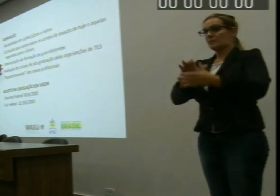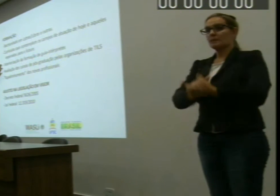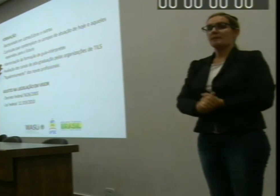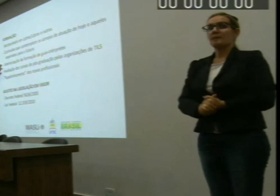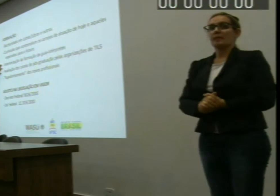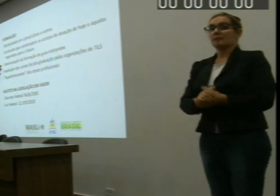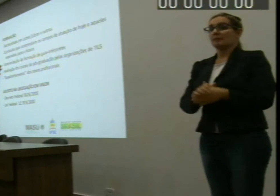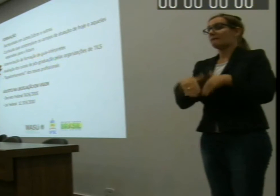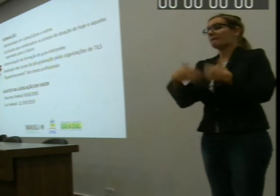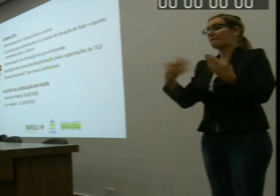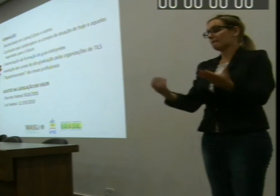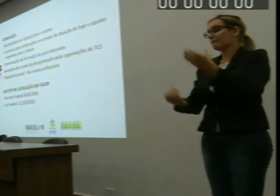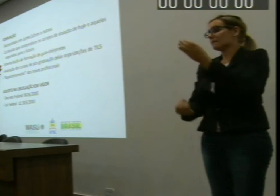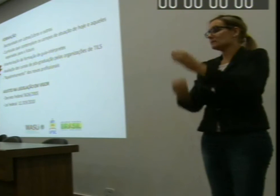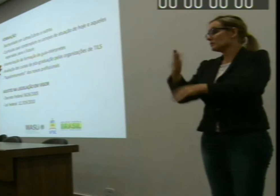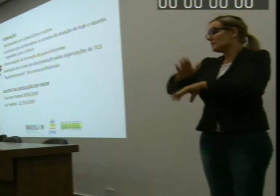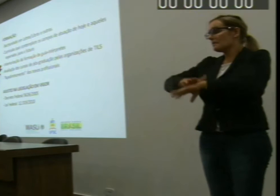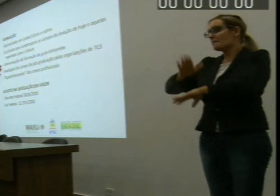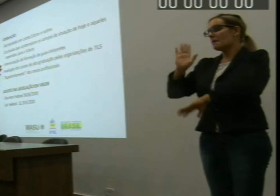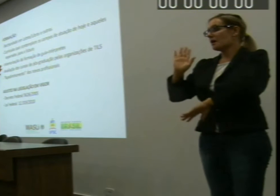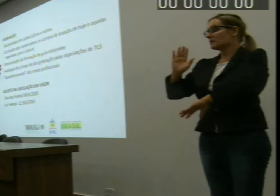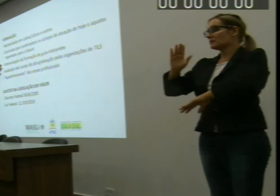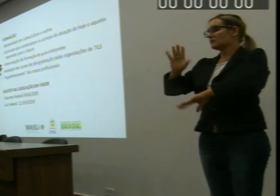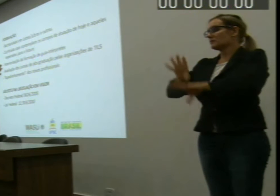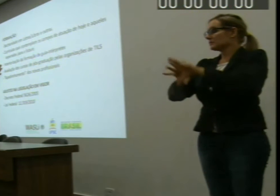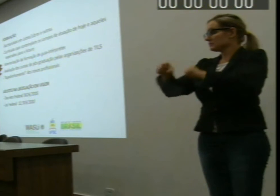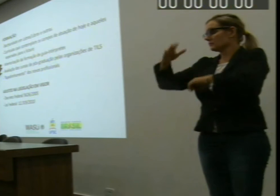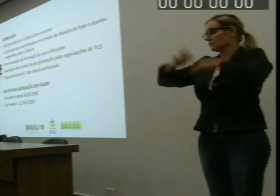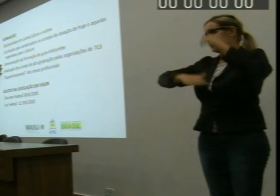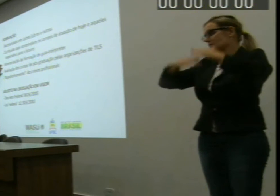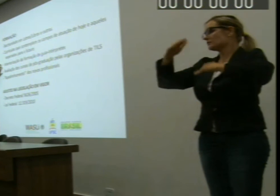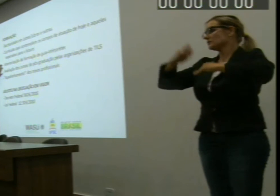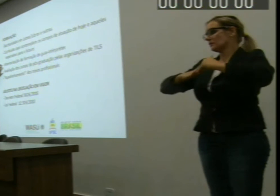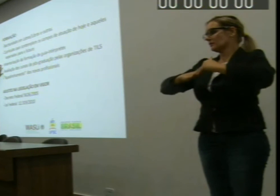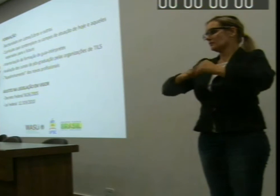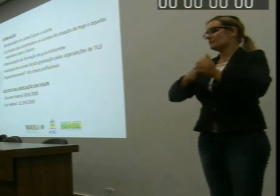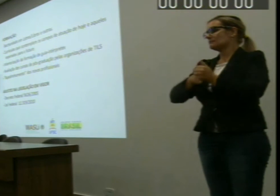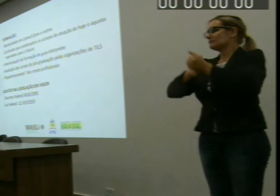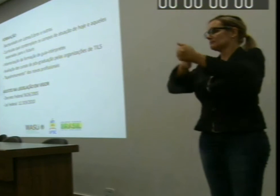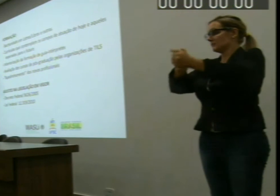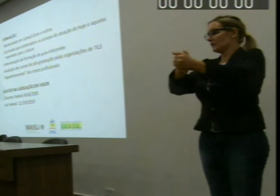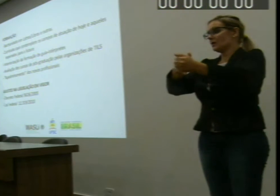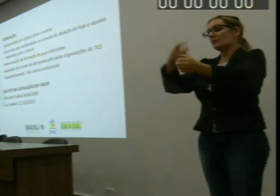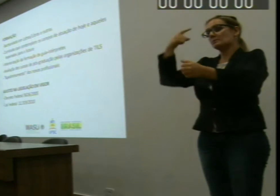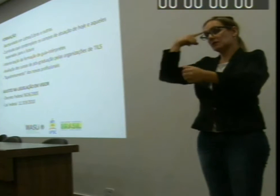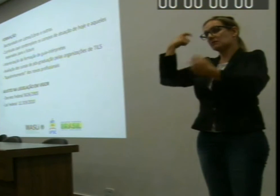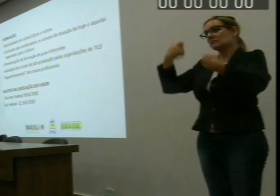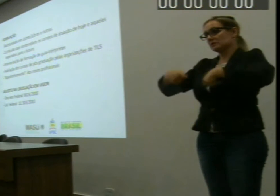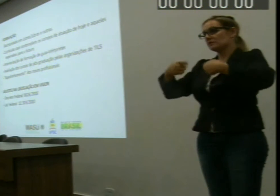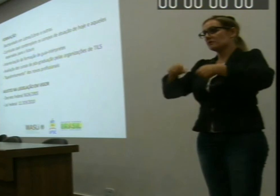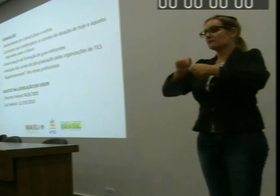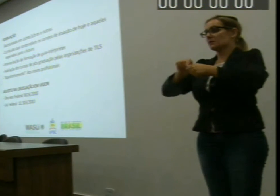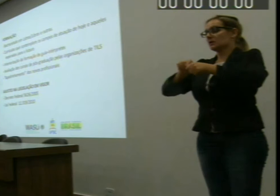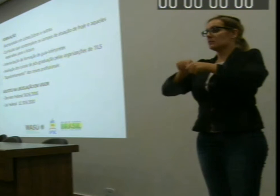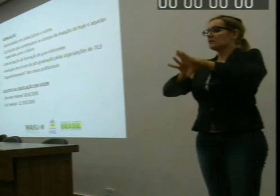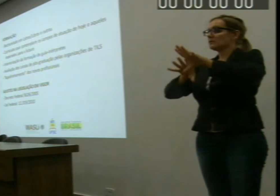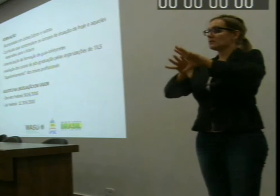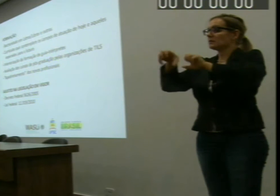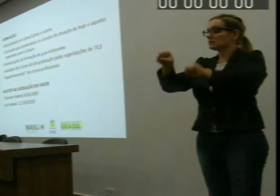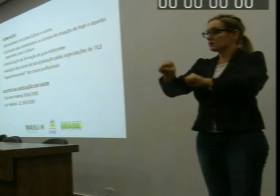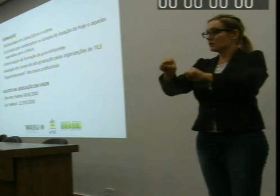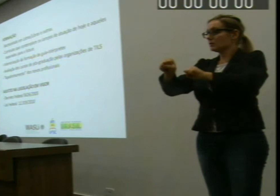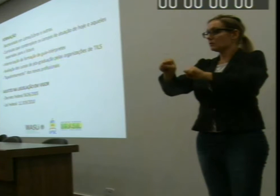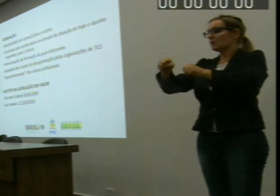surgido a necessidade da Guia interpretação acho importante que a formação fosse interiorizada Porque hoje a formação é